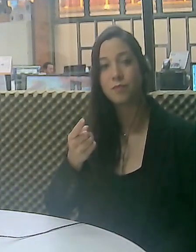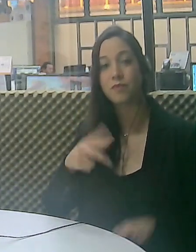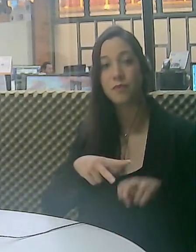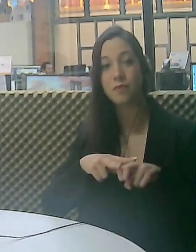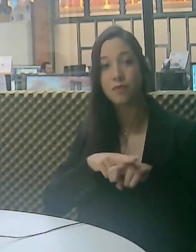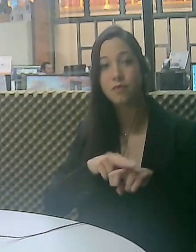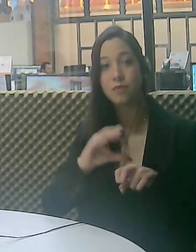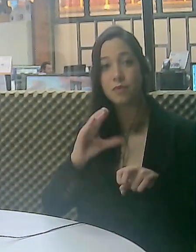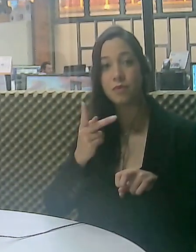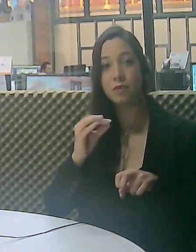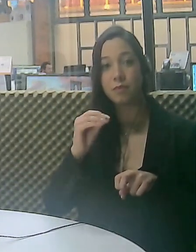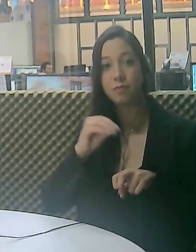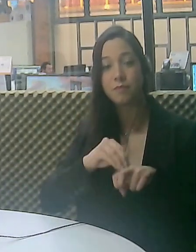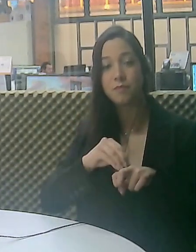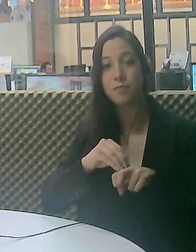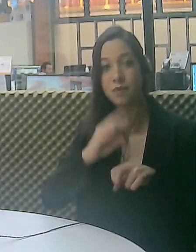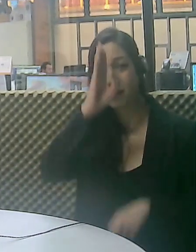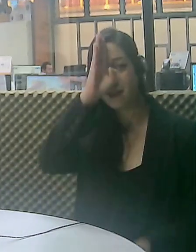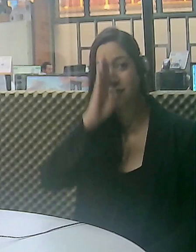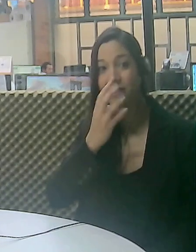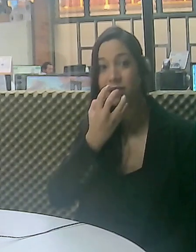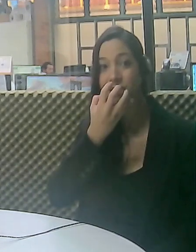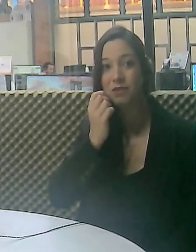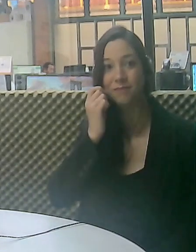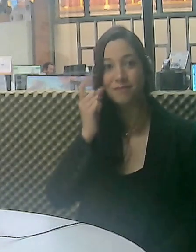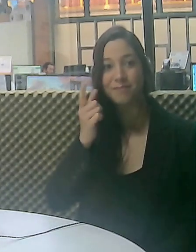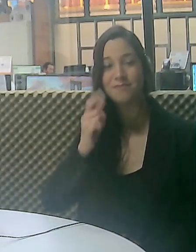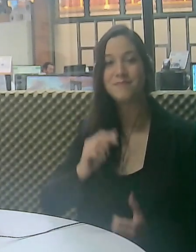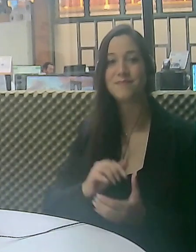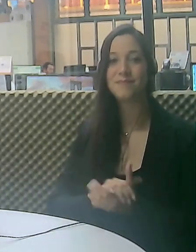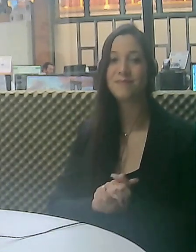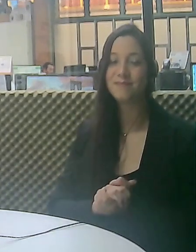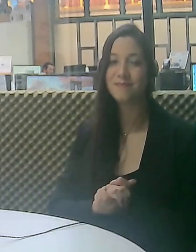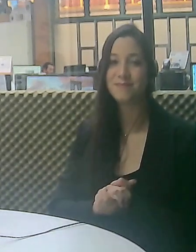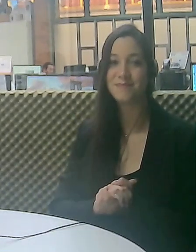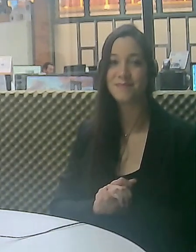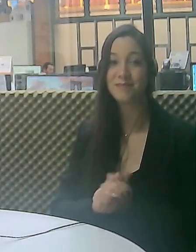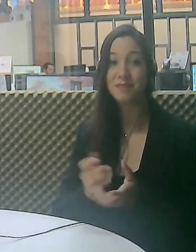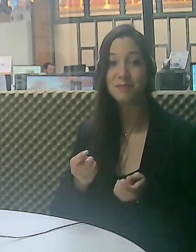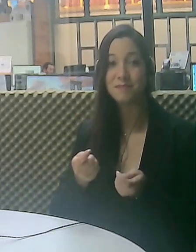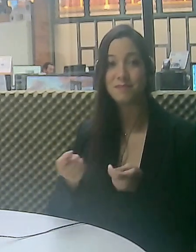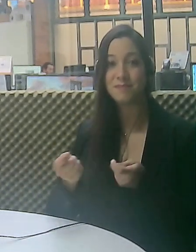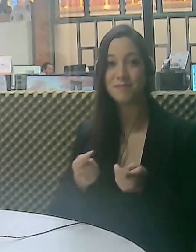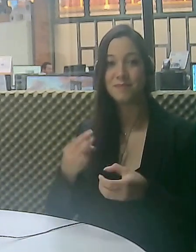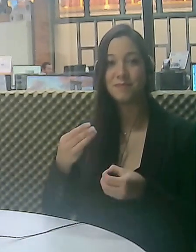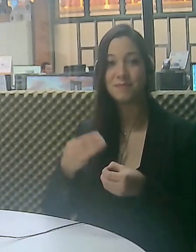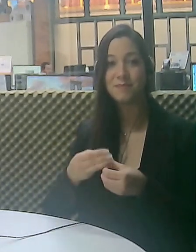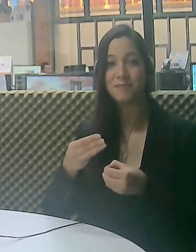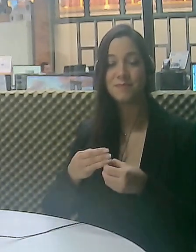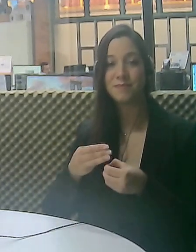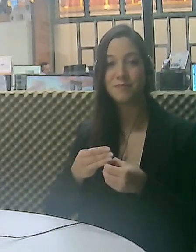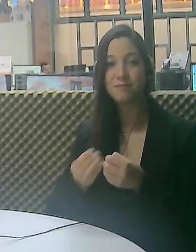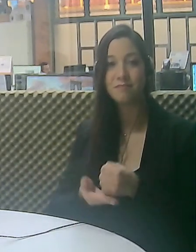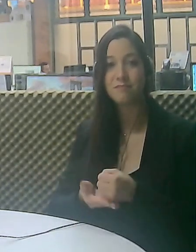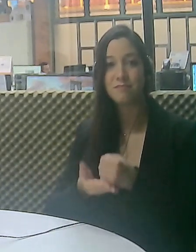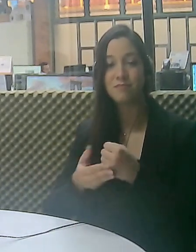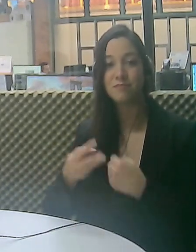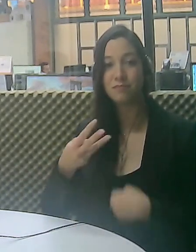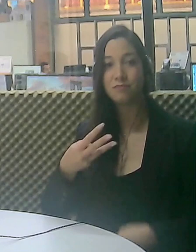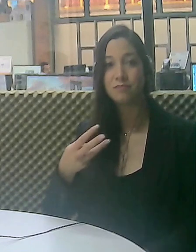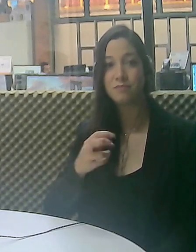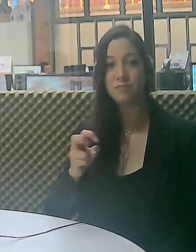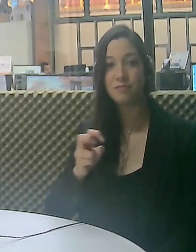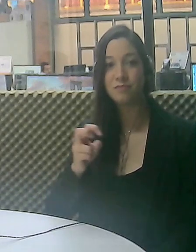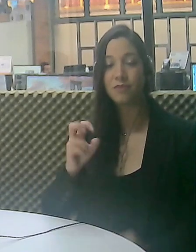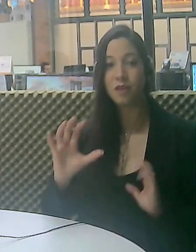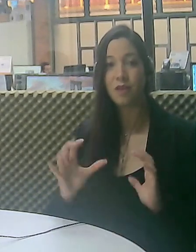e microchipagens gratuitas em cães e gatos. A administração municipal apoia o 32º Encontro de